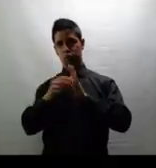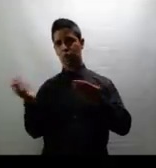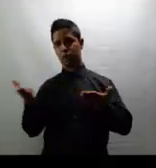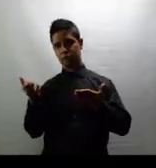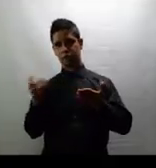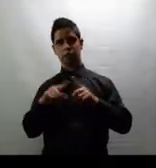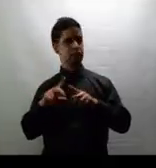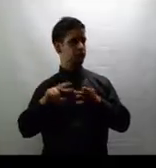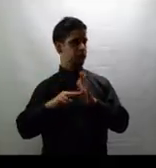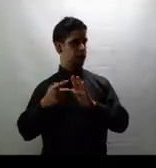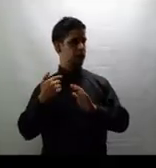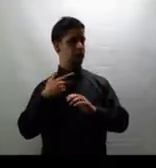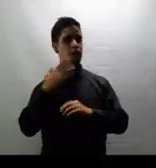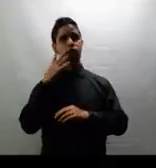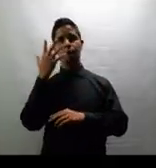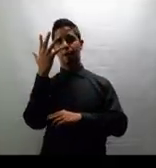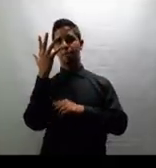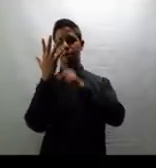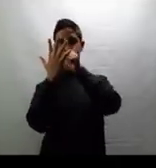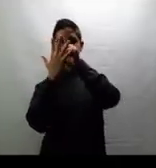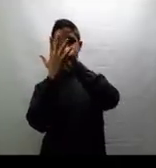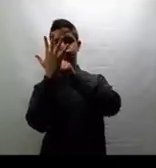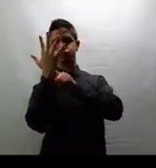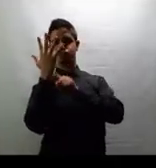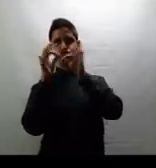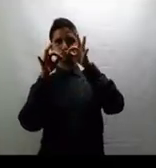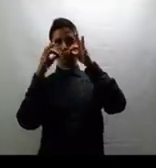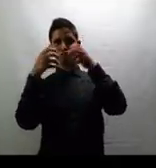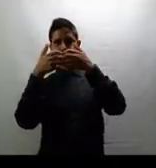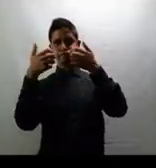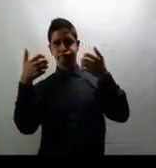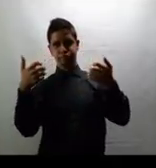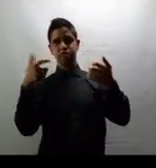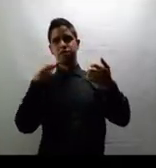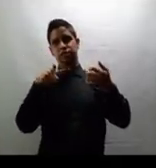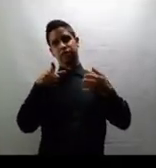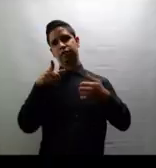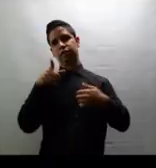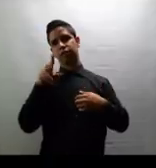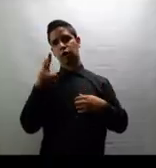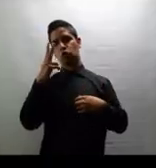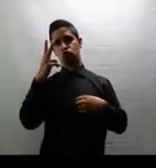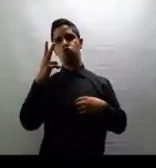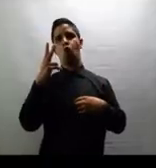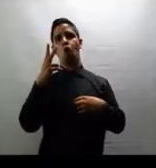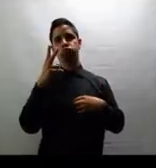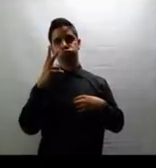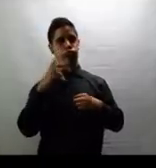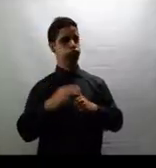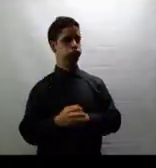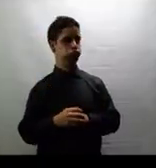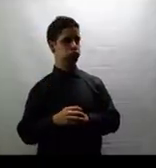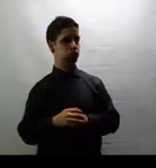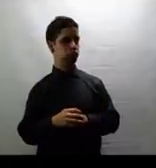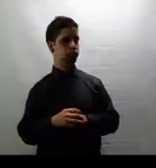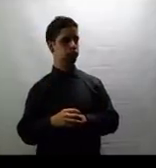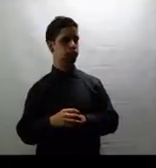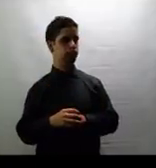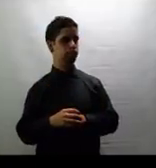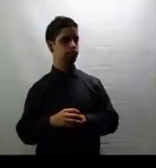partiendo las palmas por la mitad de se salieron dos ediciones este y estos son en este caso